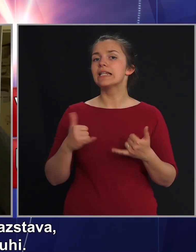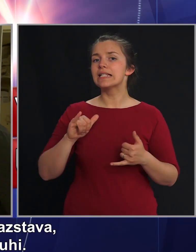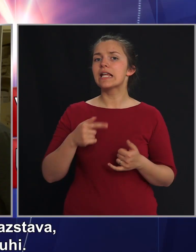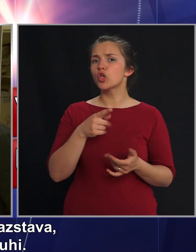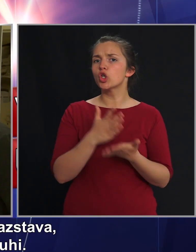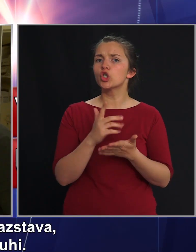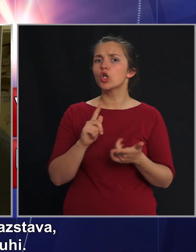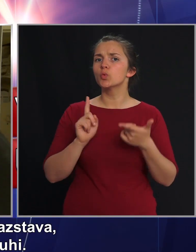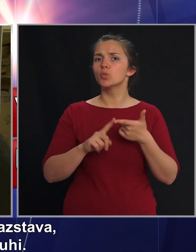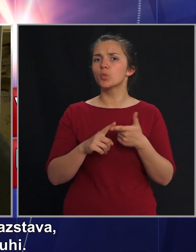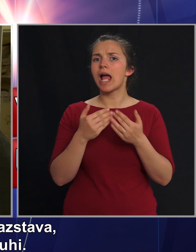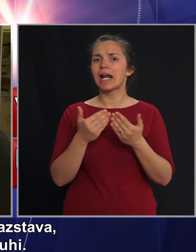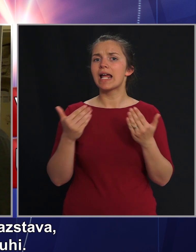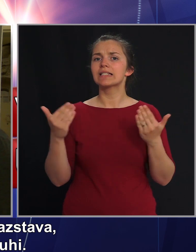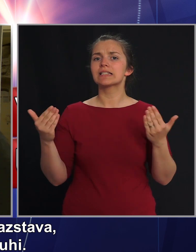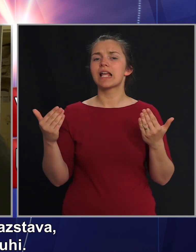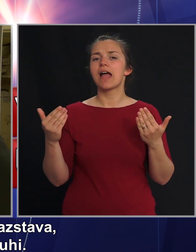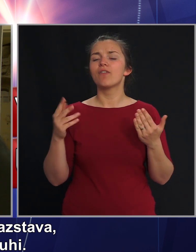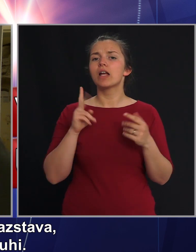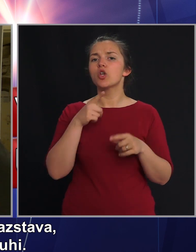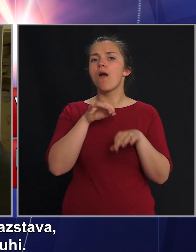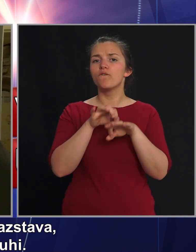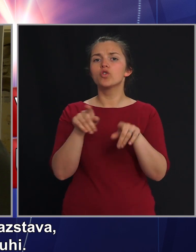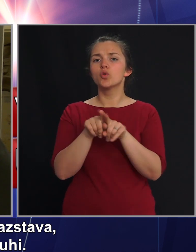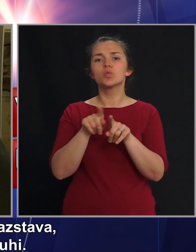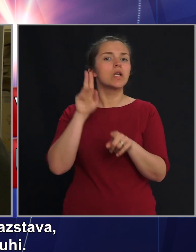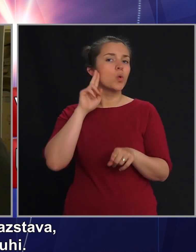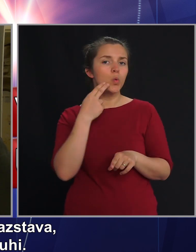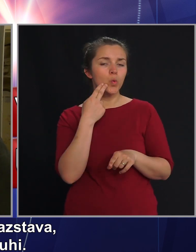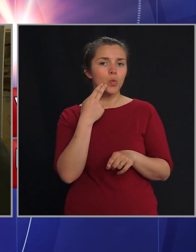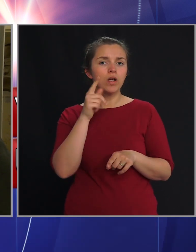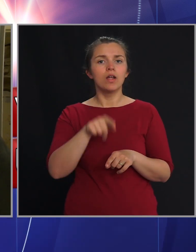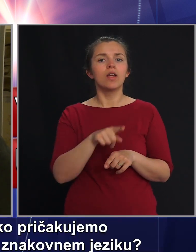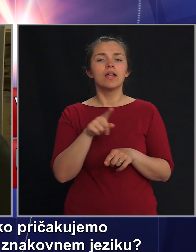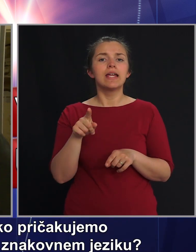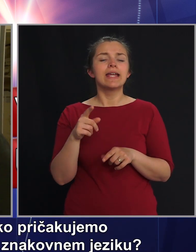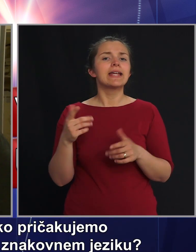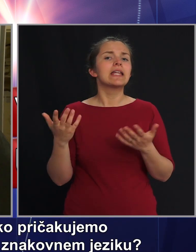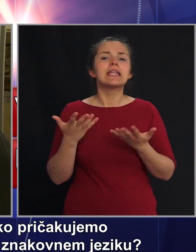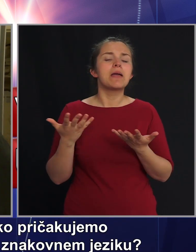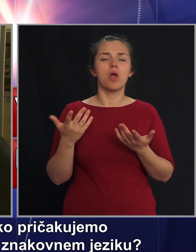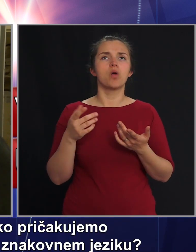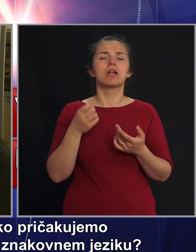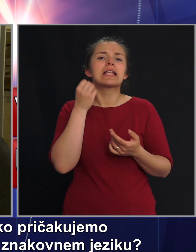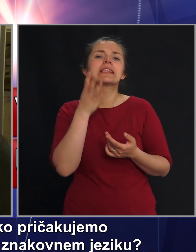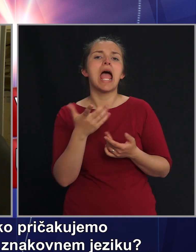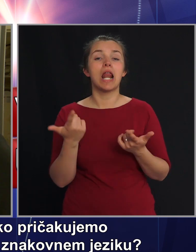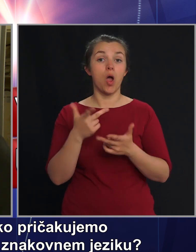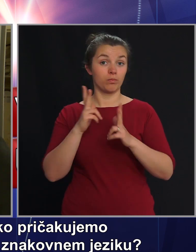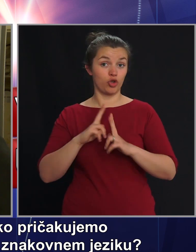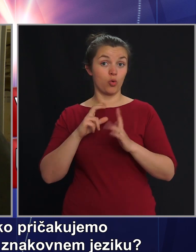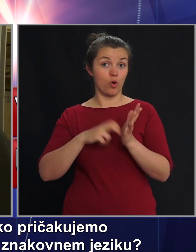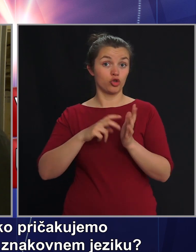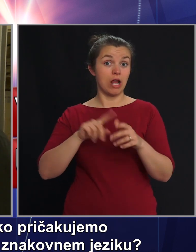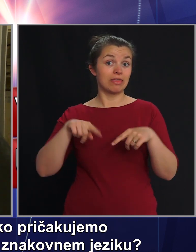Danes je to že druga razstava, ki jo vodijo tudi kljuhi. In kje pa oziroma kdaj